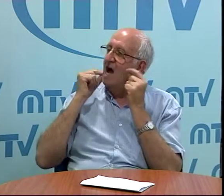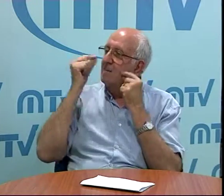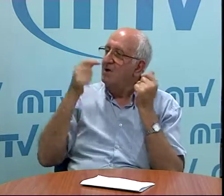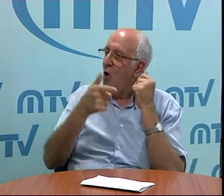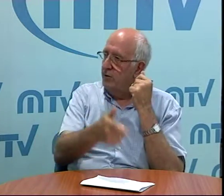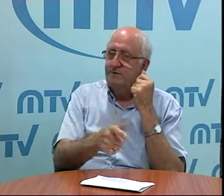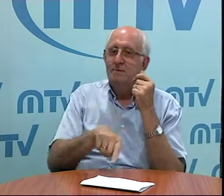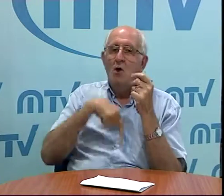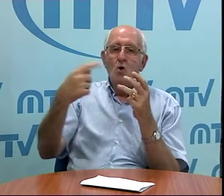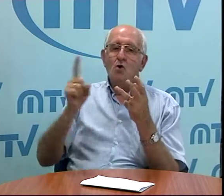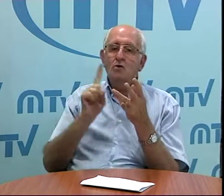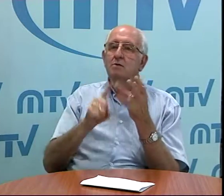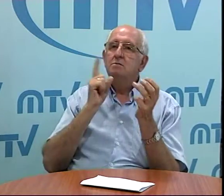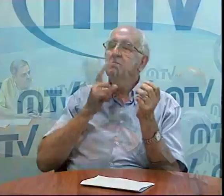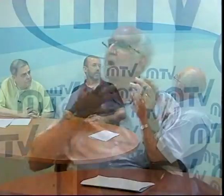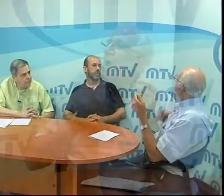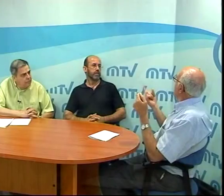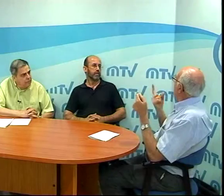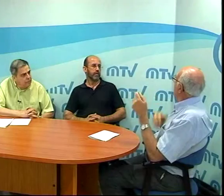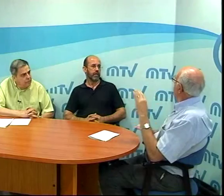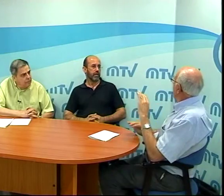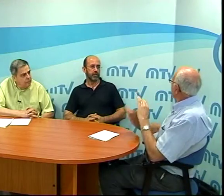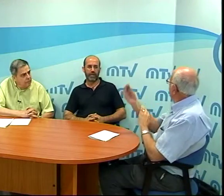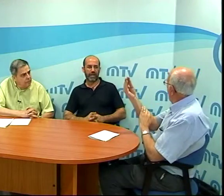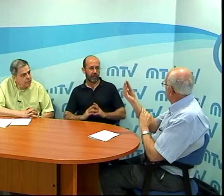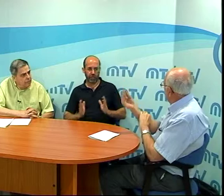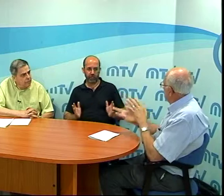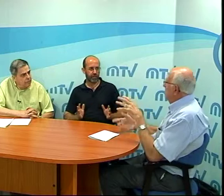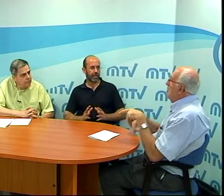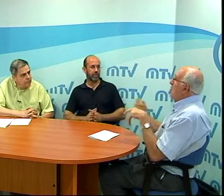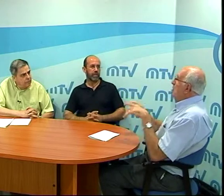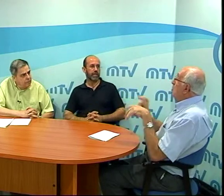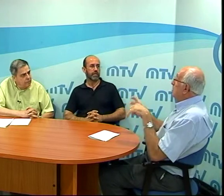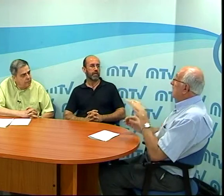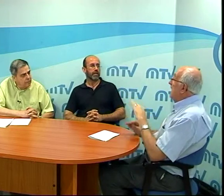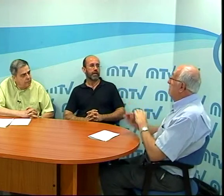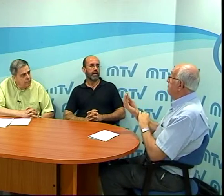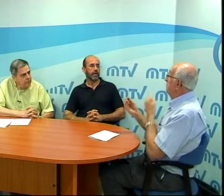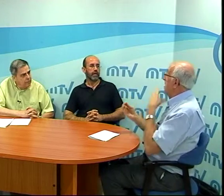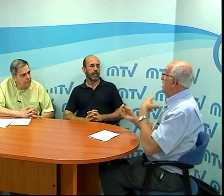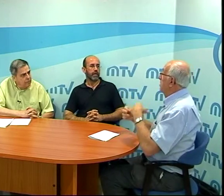por el sarampión, se queda sordo por el sarampión, otro de nacimiento de forma natural,